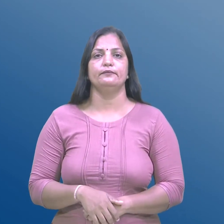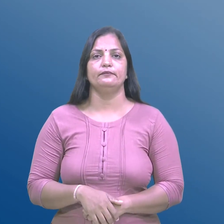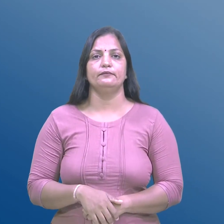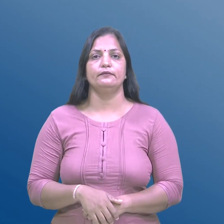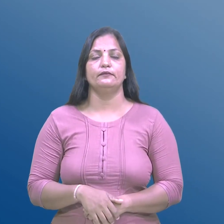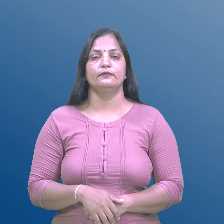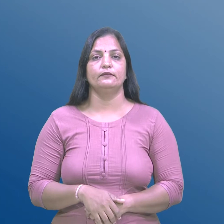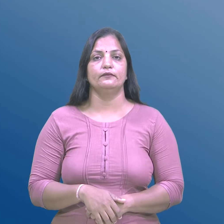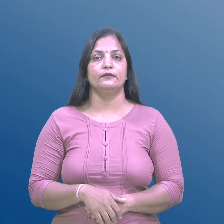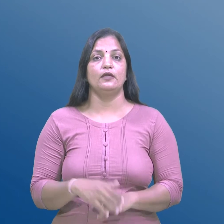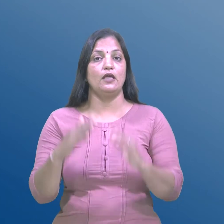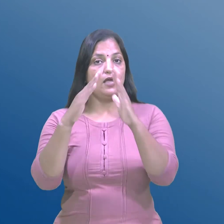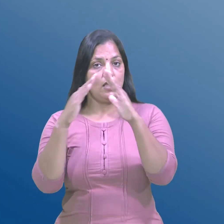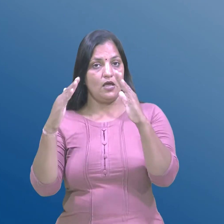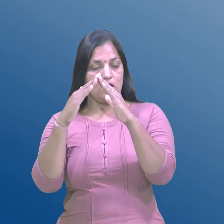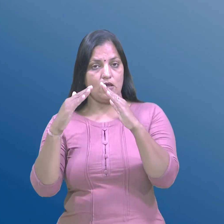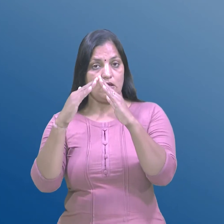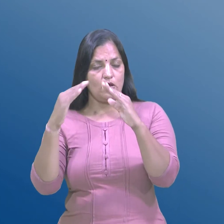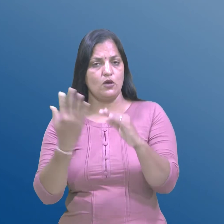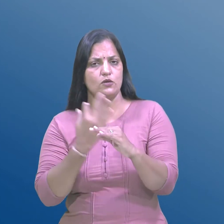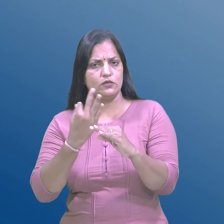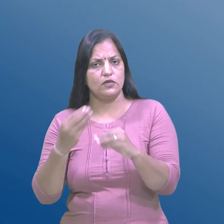ઉચિત આવાસો સુનિશ્ચિત કરવા